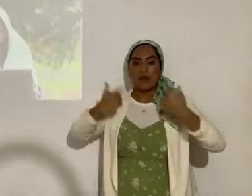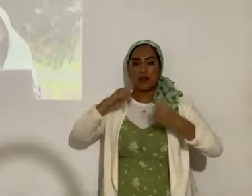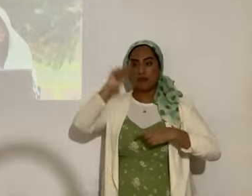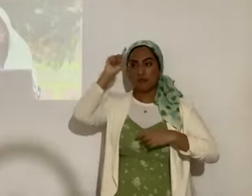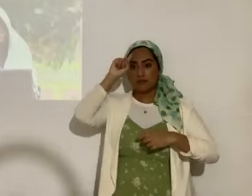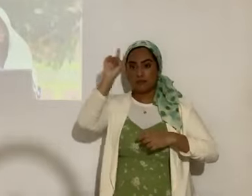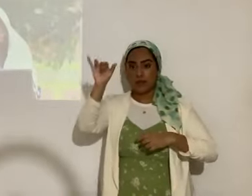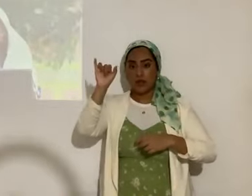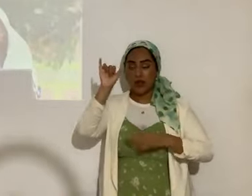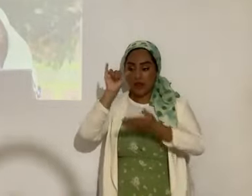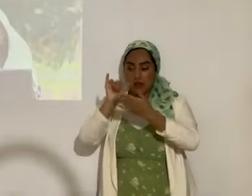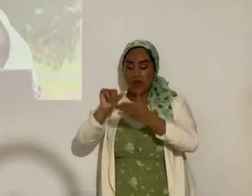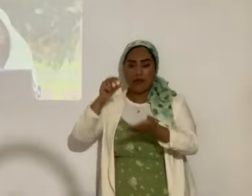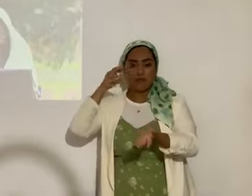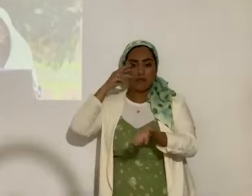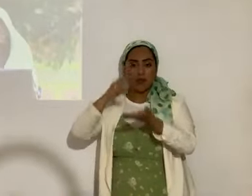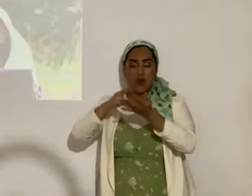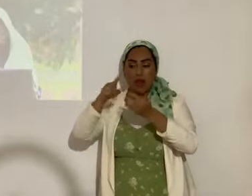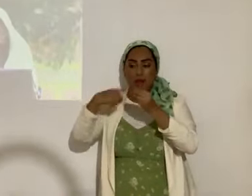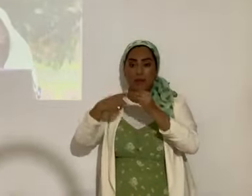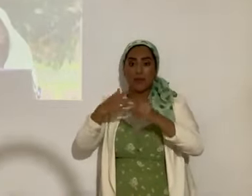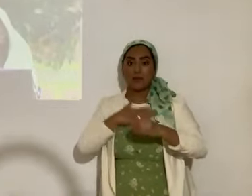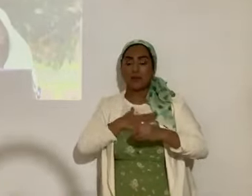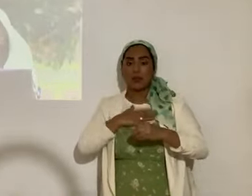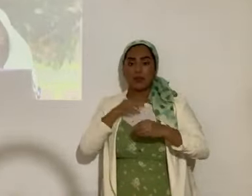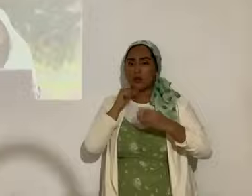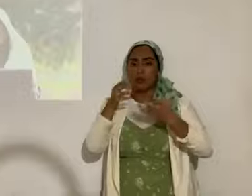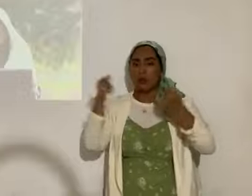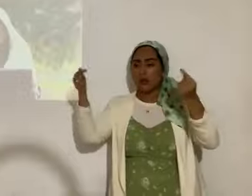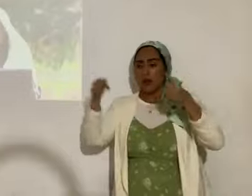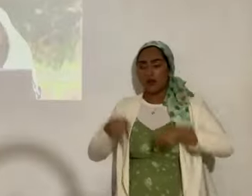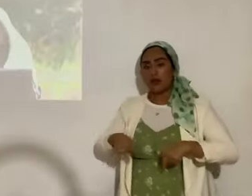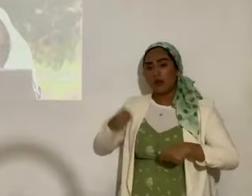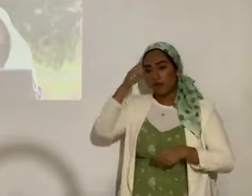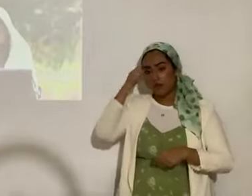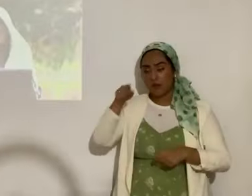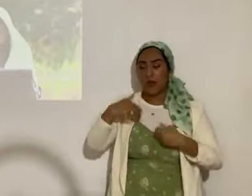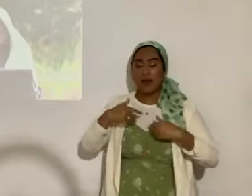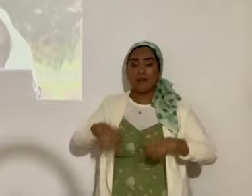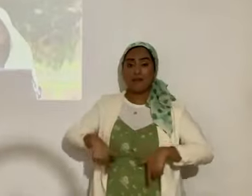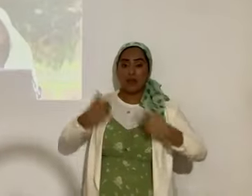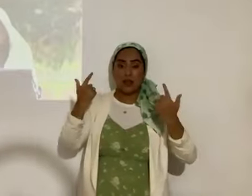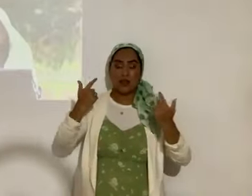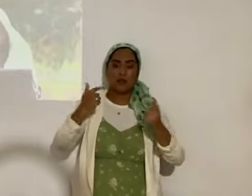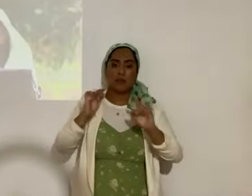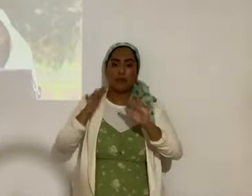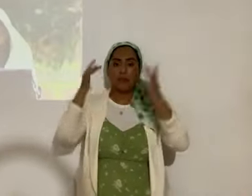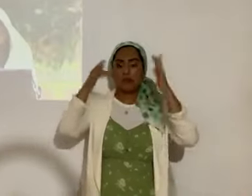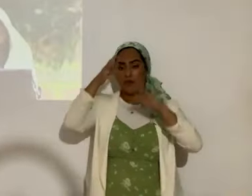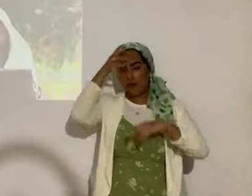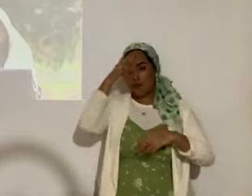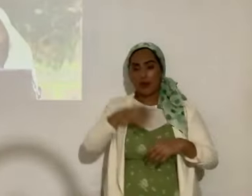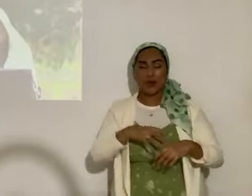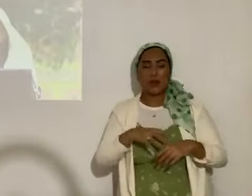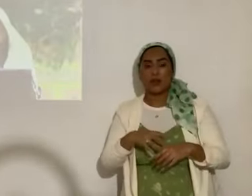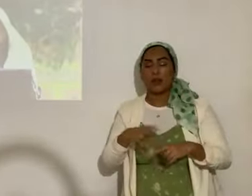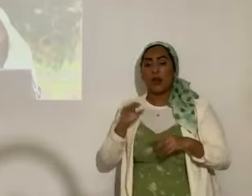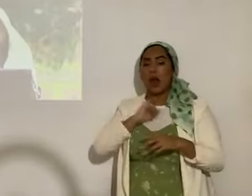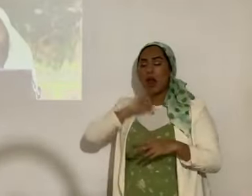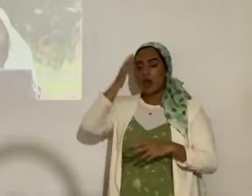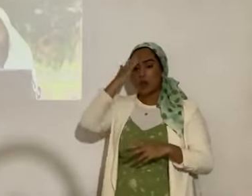y ellas son las que dan testimonio de mí y no queréis venir a mí para que tengáis vida gloria de los hombres no recibo más